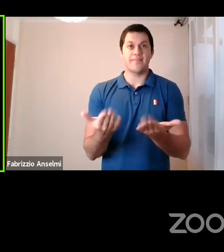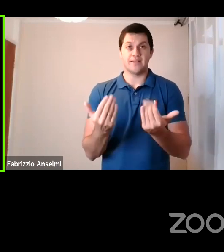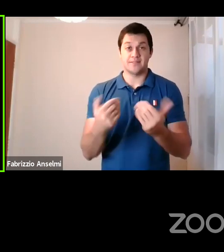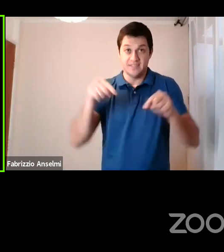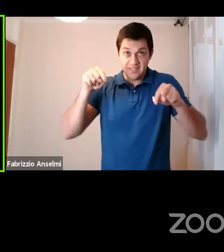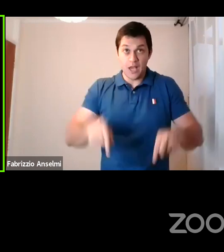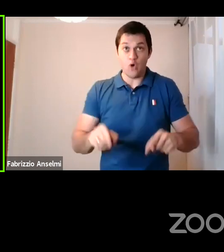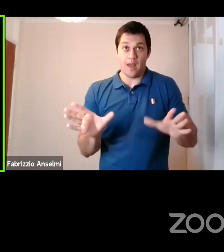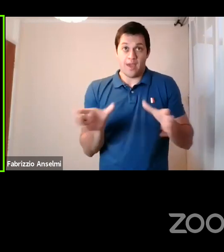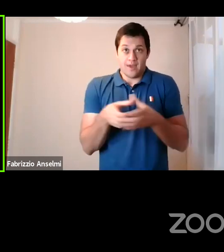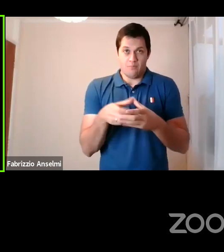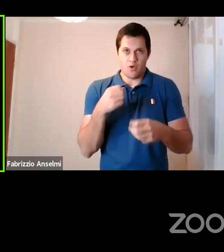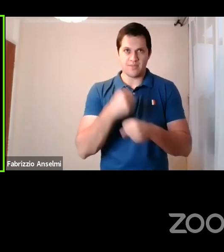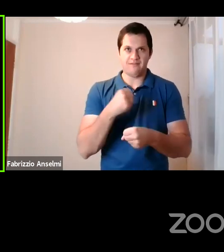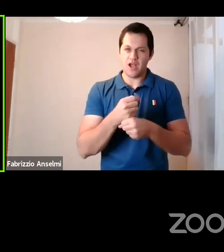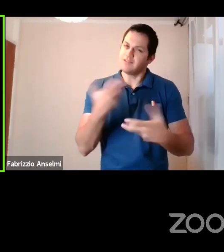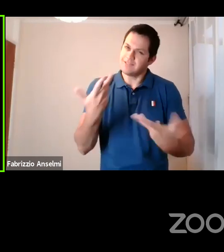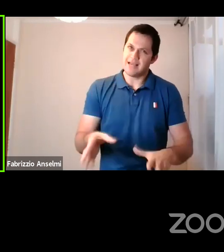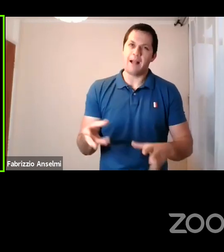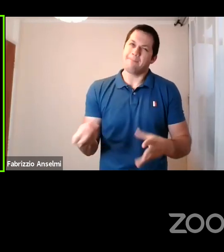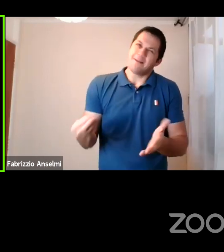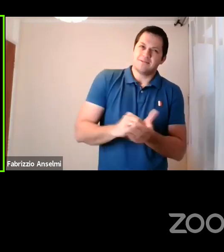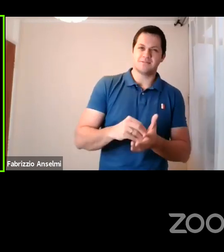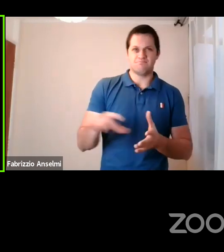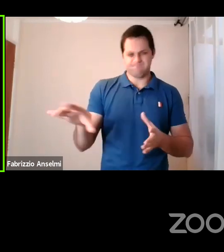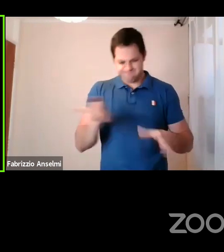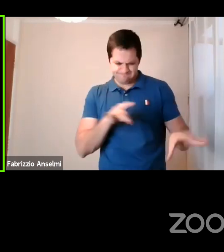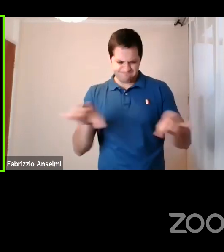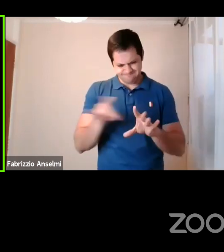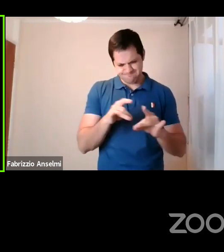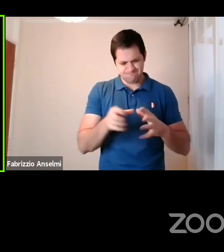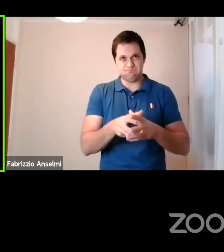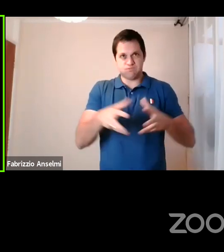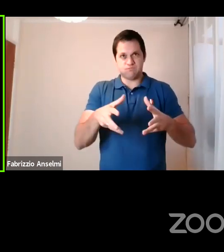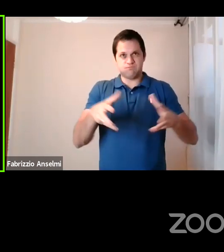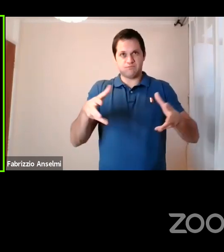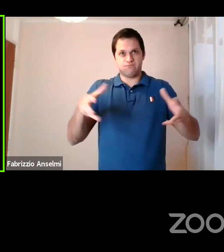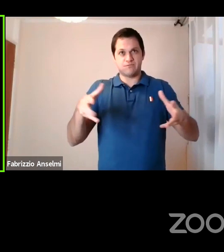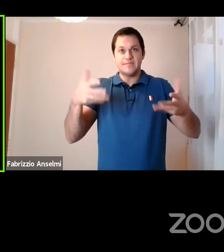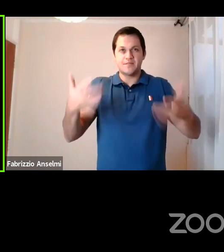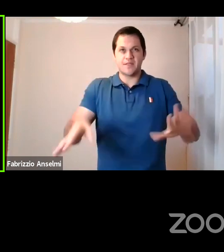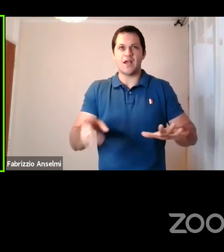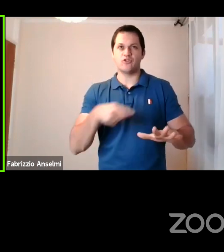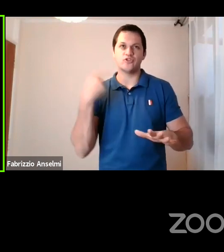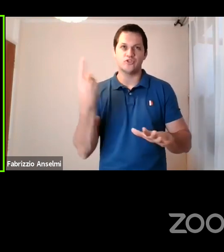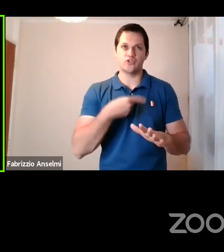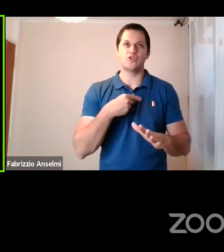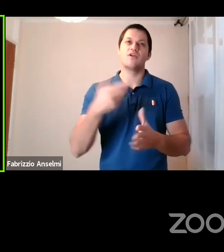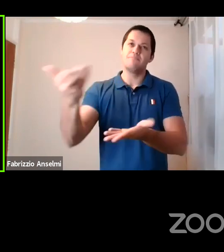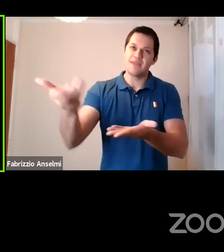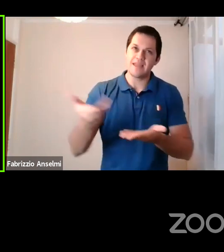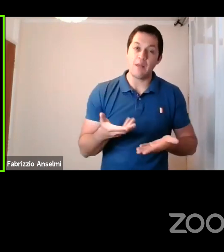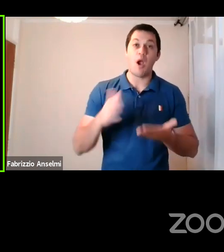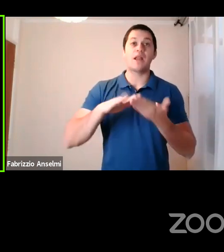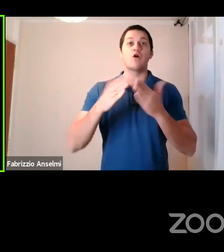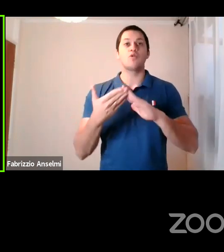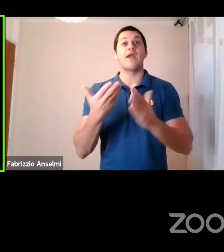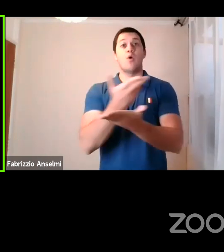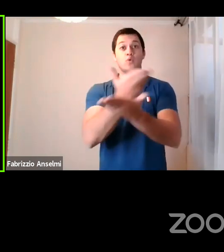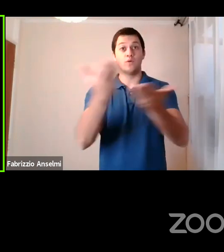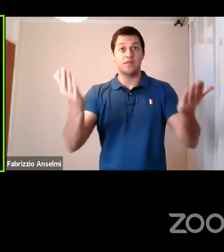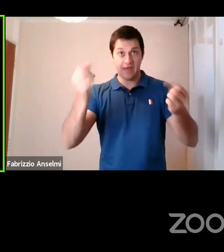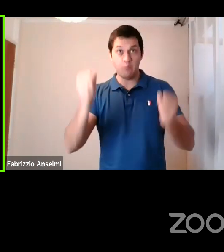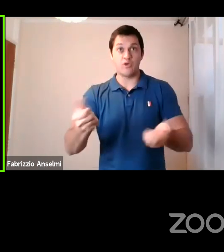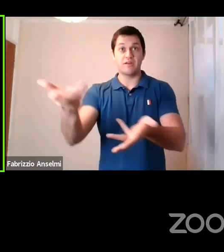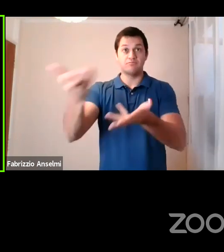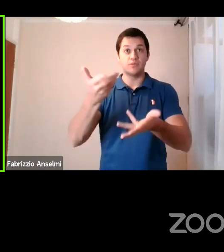concreto, y tenemos nuestra primera proyección es en el fondo invitar a la comunidad a que realice sus aportes en torno a